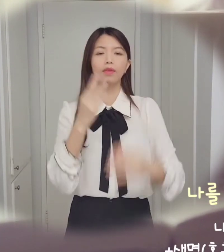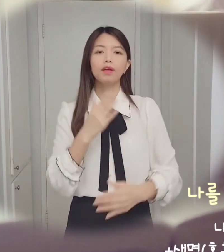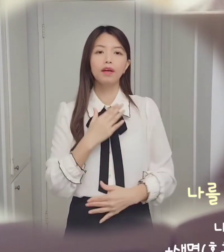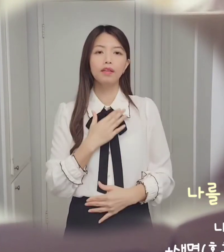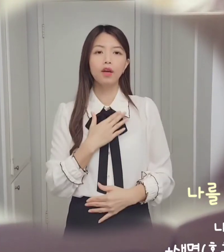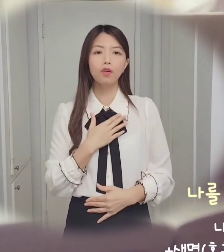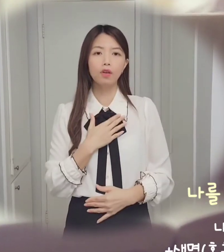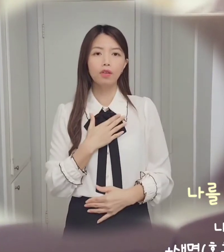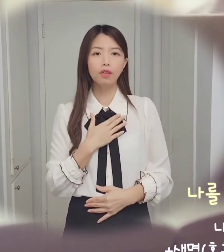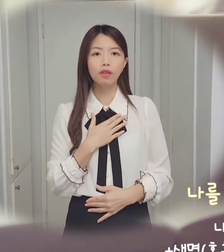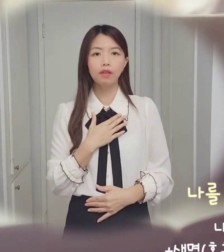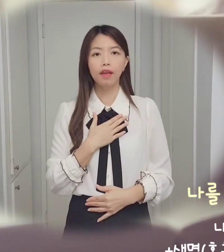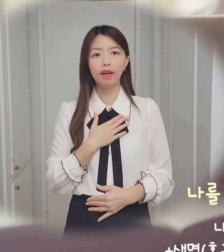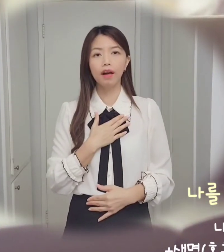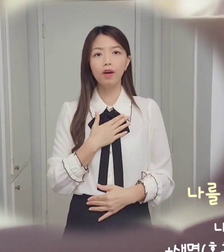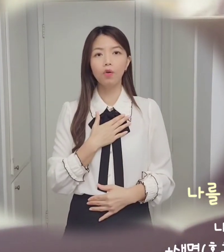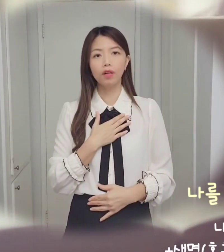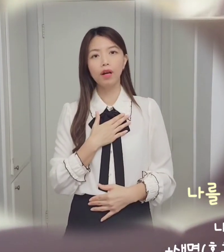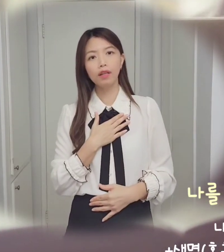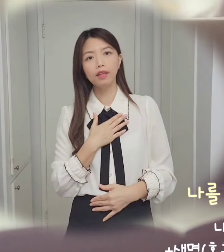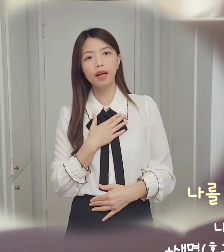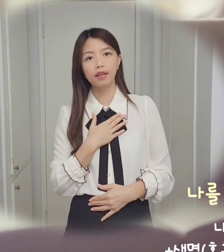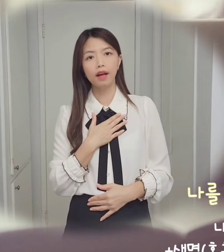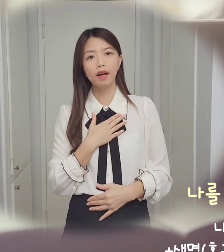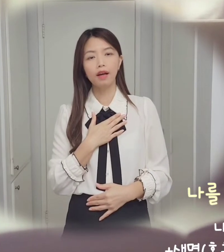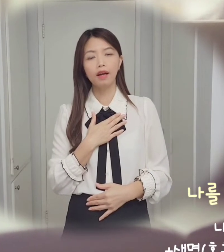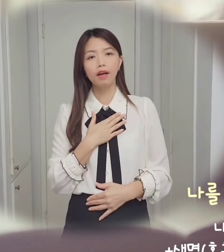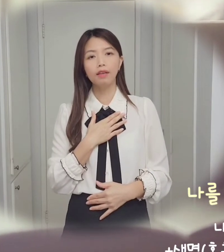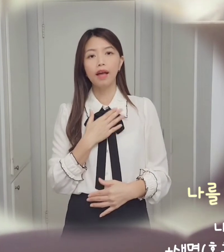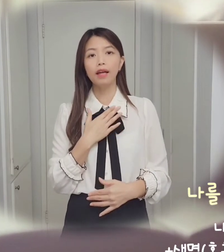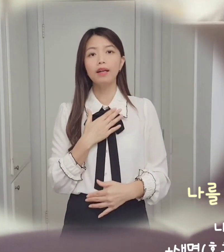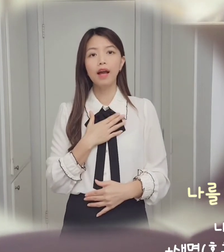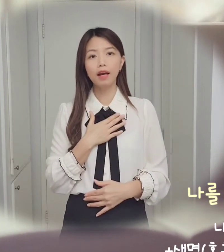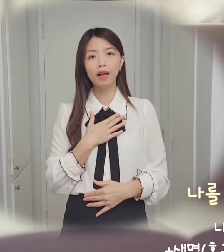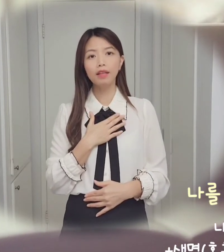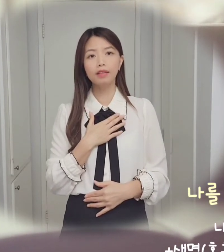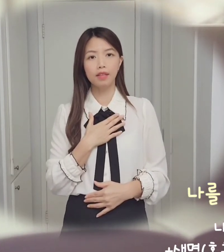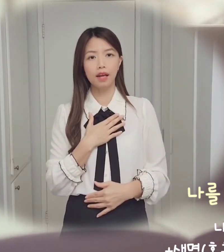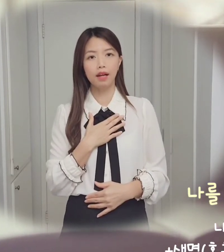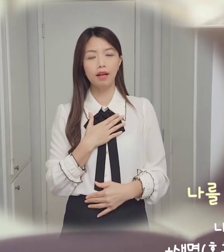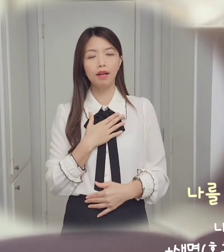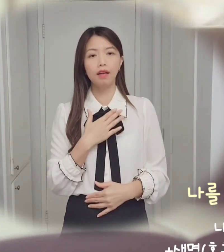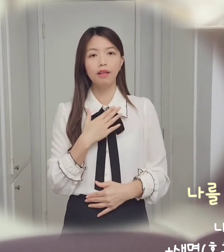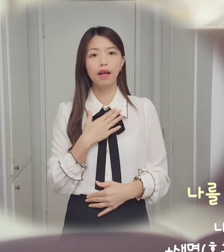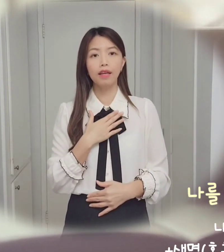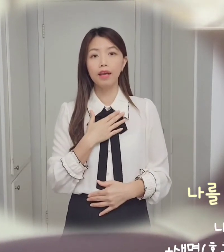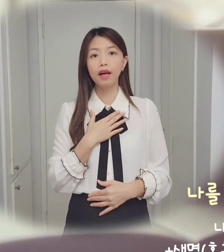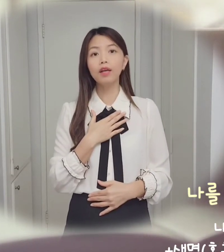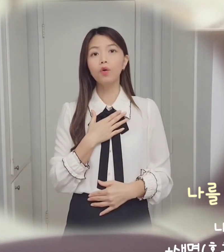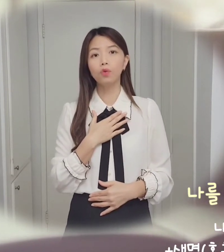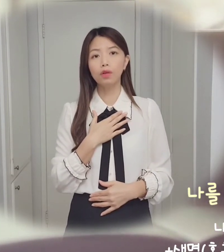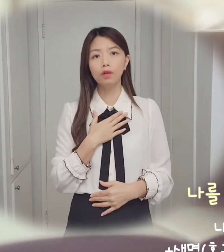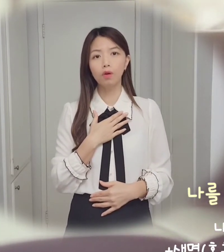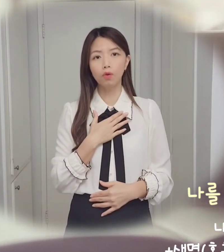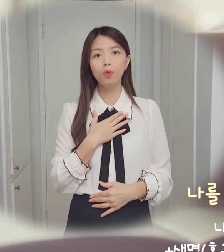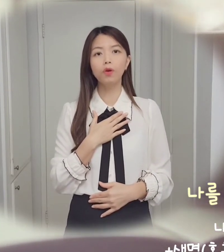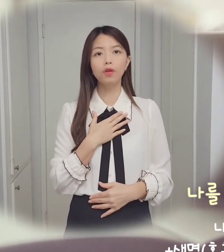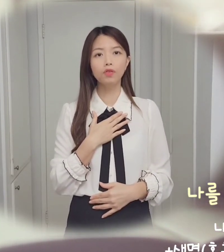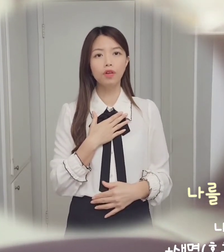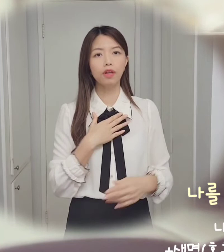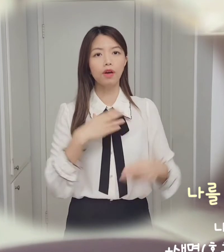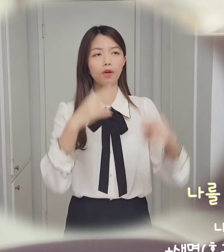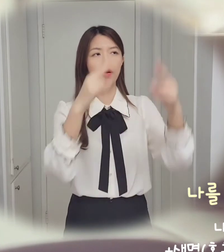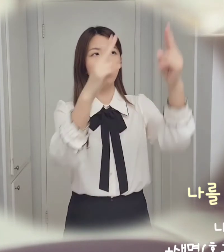뜻입니다. 근데 여기서는 내가 어딜 향하는 게 아니라 나를 향한 그 사람, 나에게 향해